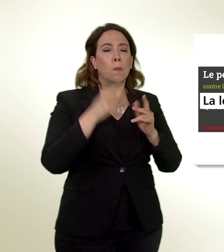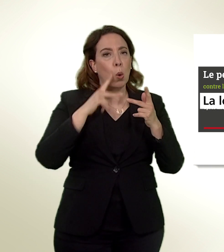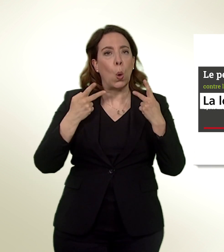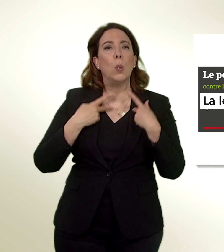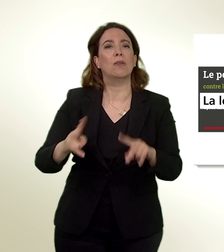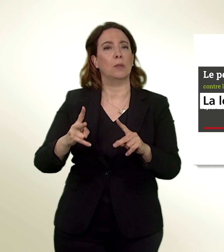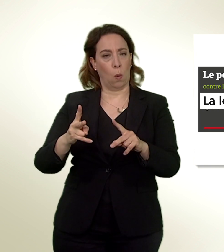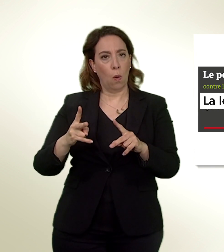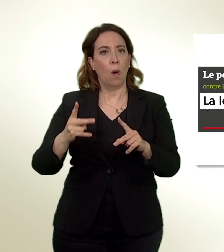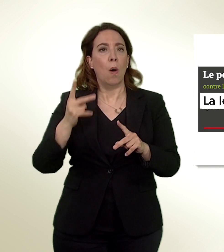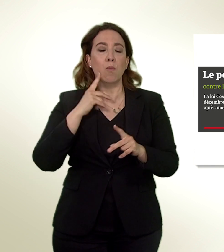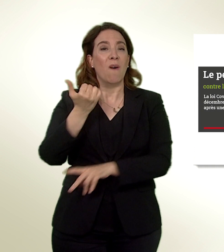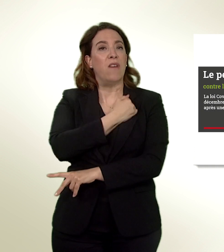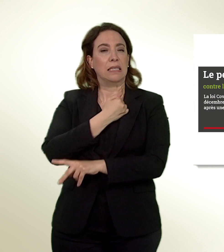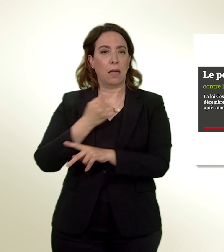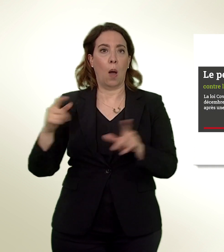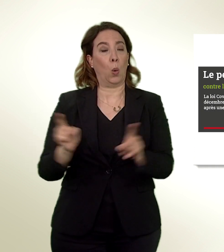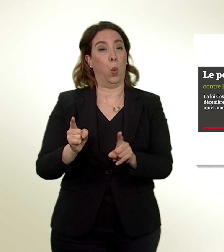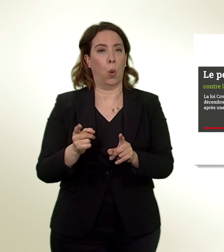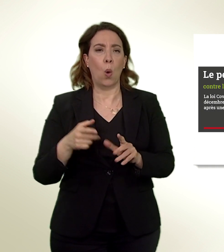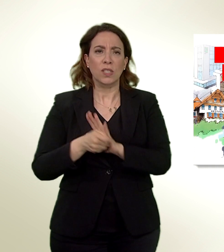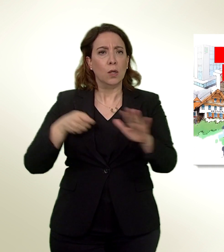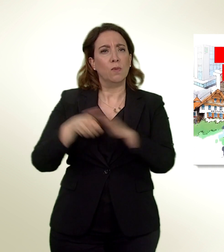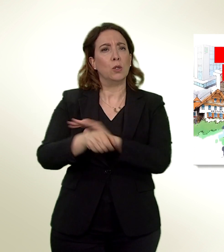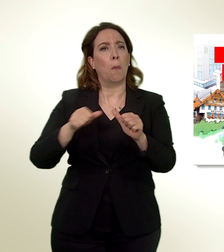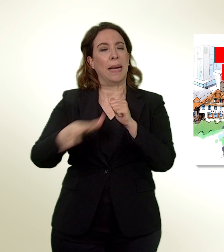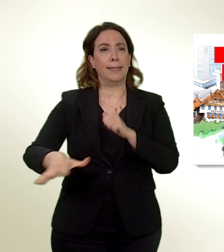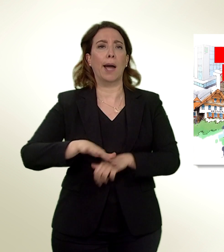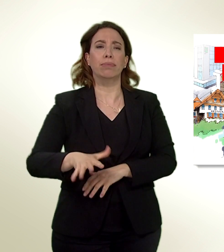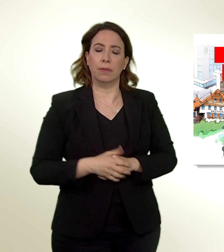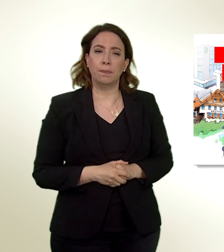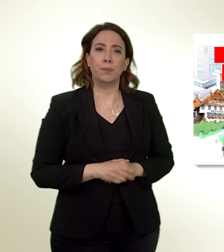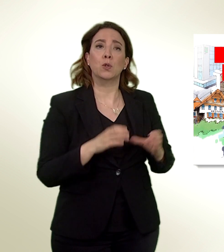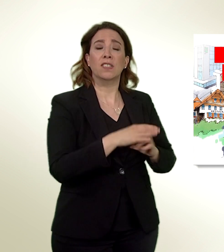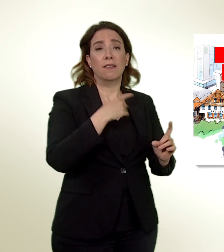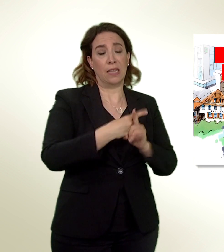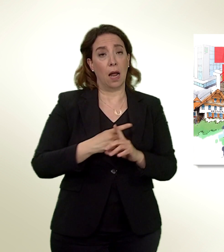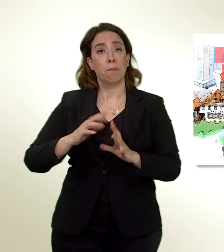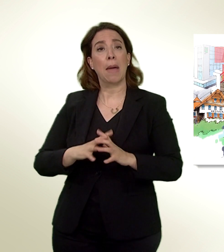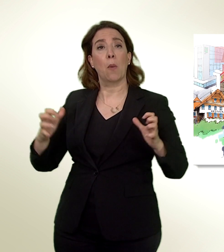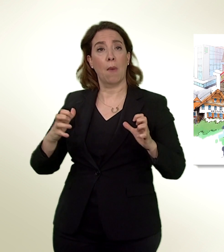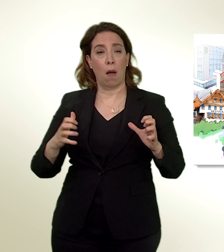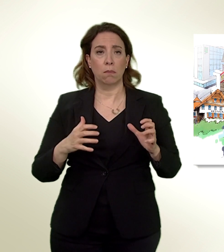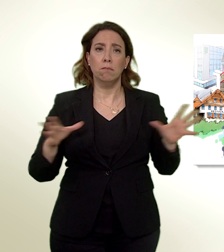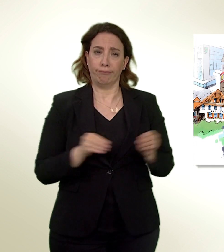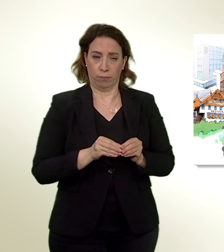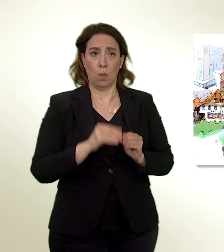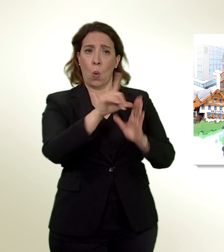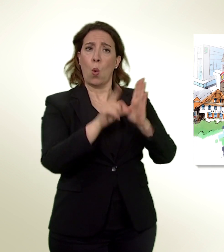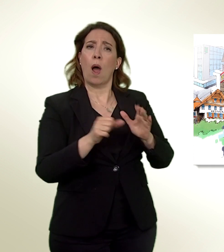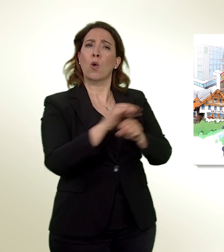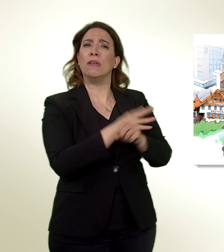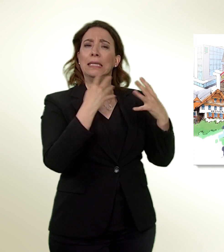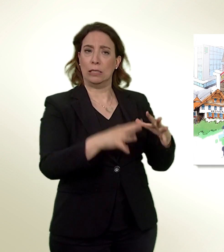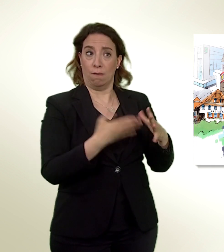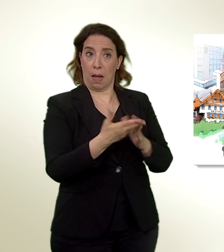d'autorisation de mise sur le marché des vaccins et les subventions aux médias. Pour le Conseil fédéral et le Parlement, la loi Covid-19 est la